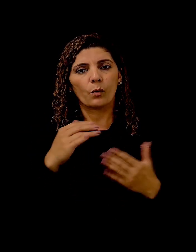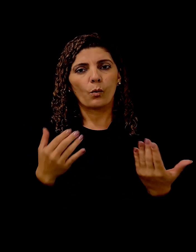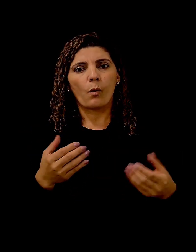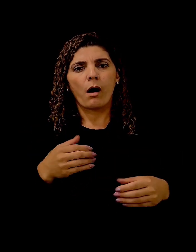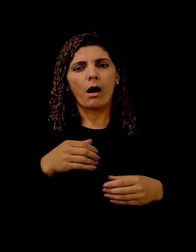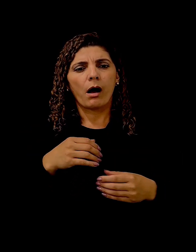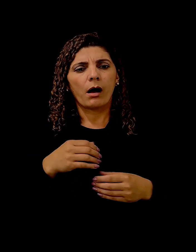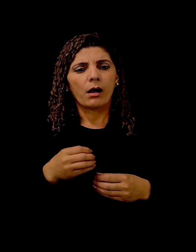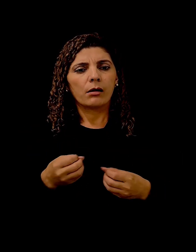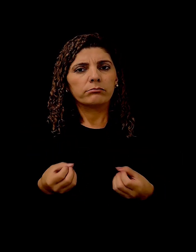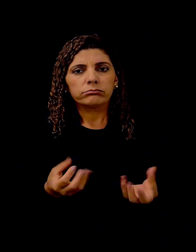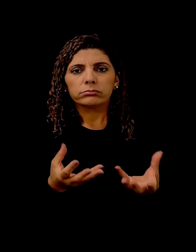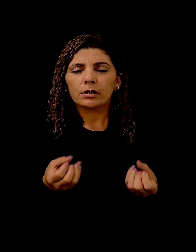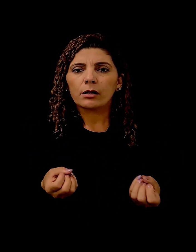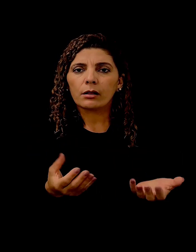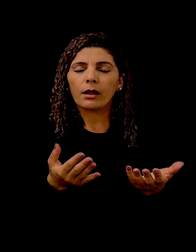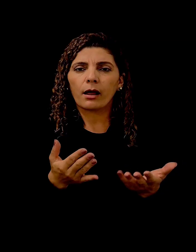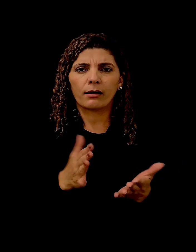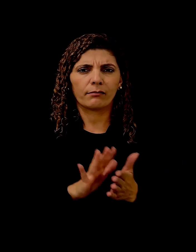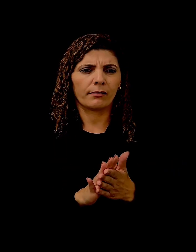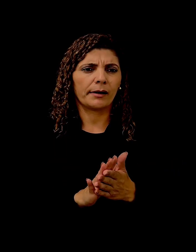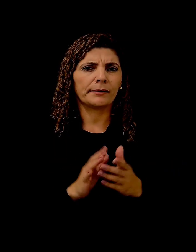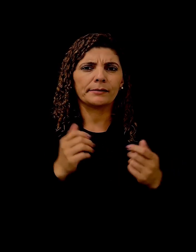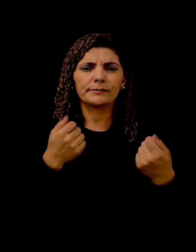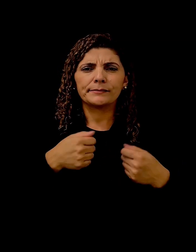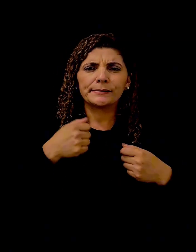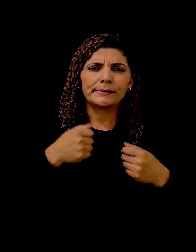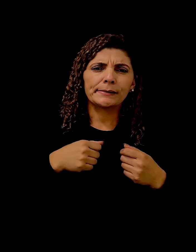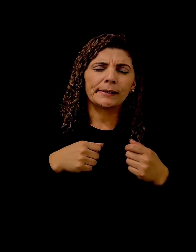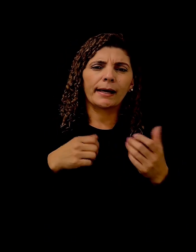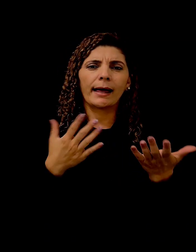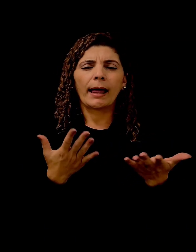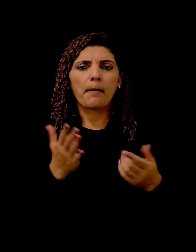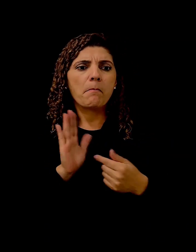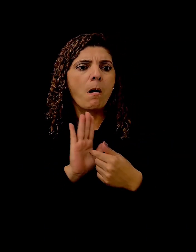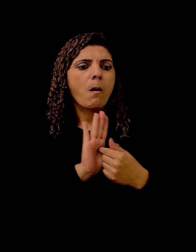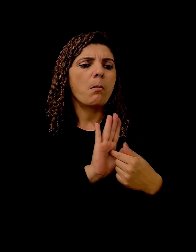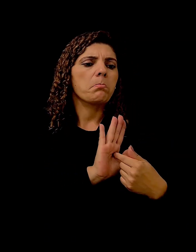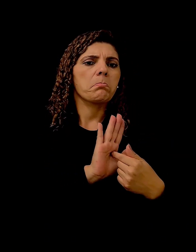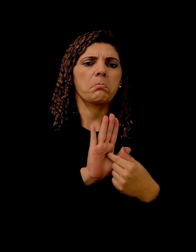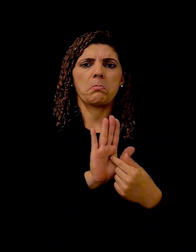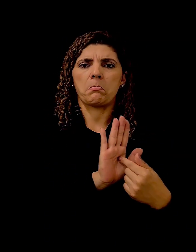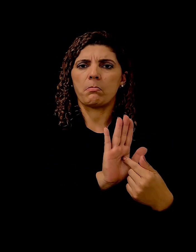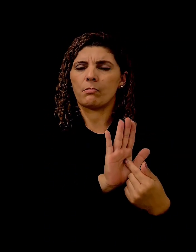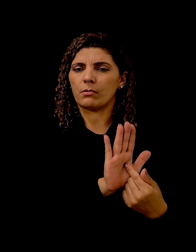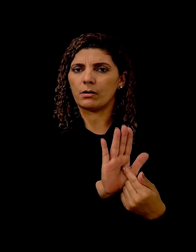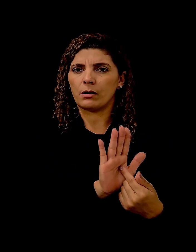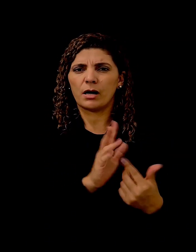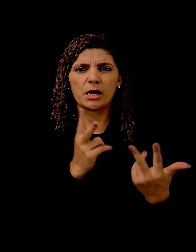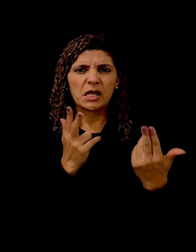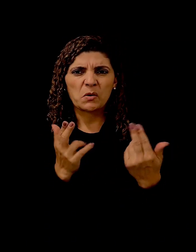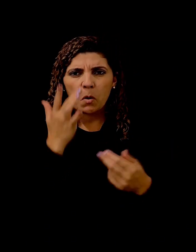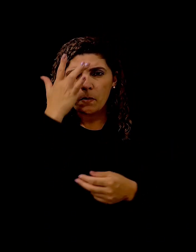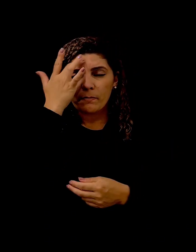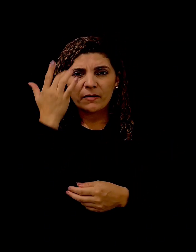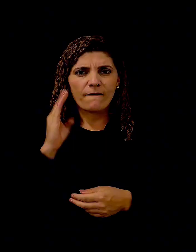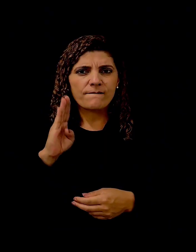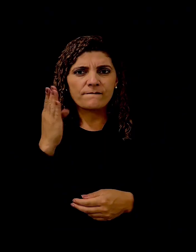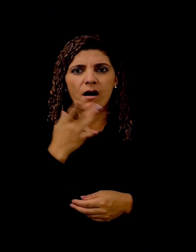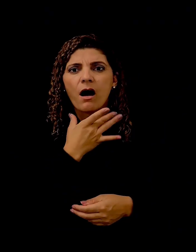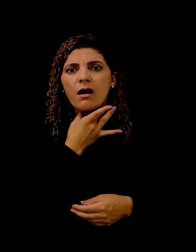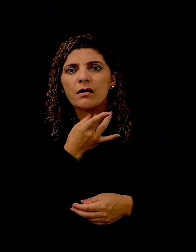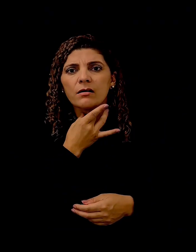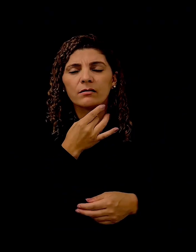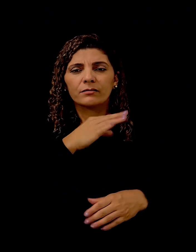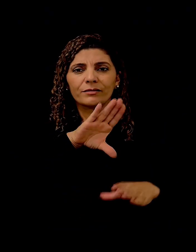não faças tocar trombeta diante de ti, como fazem os hipócritas nas